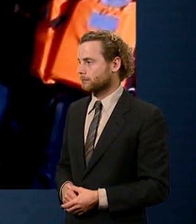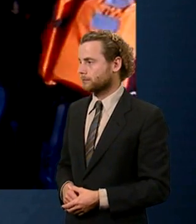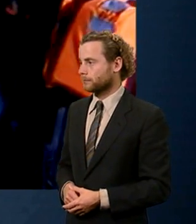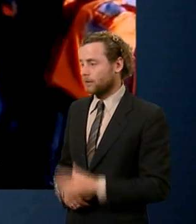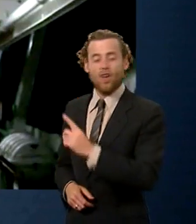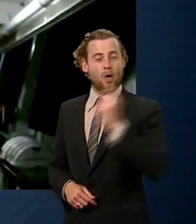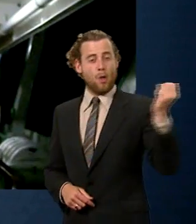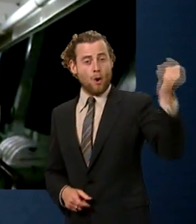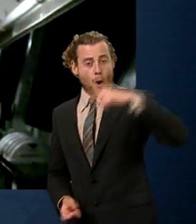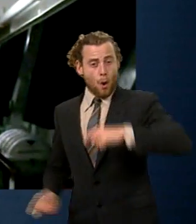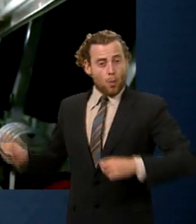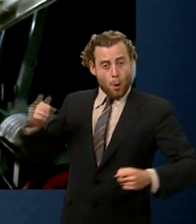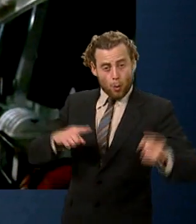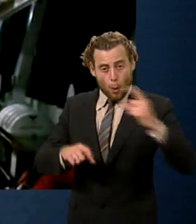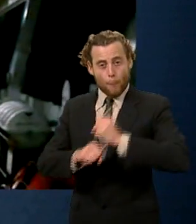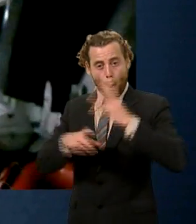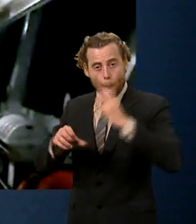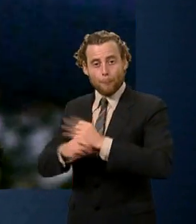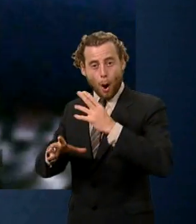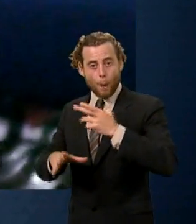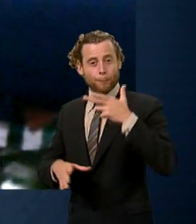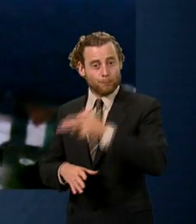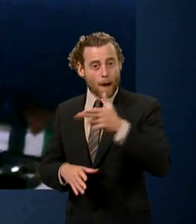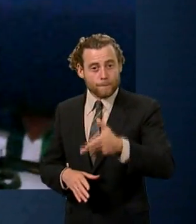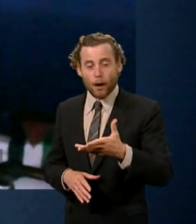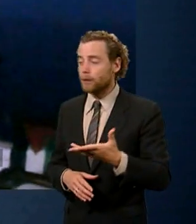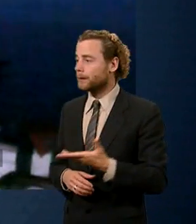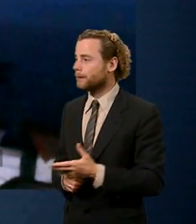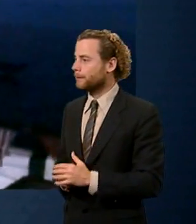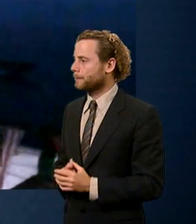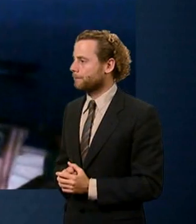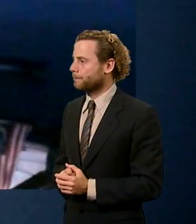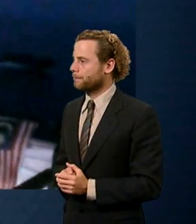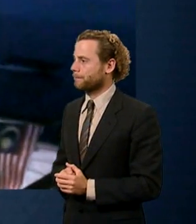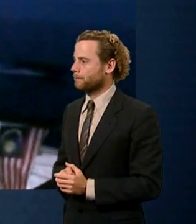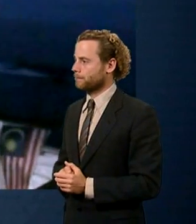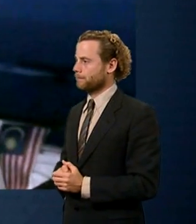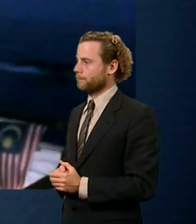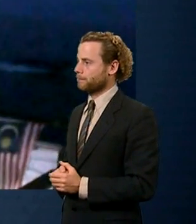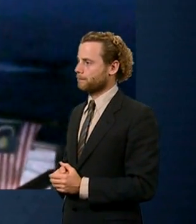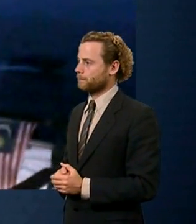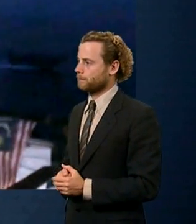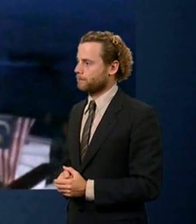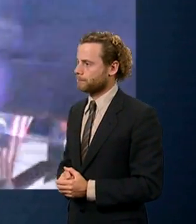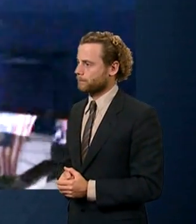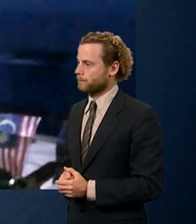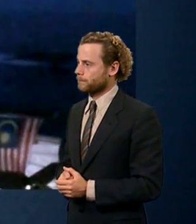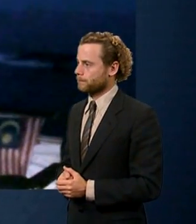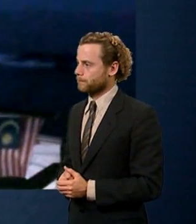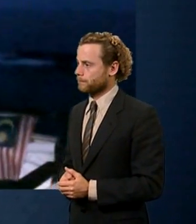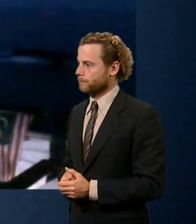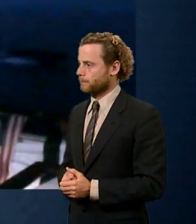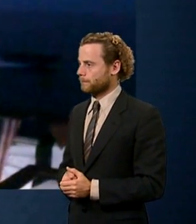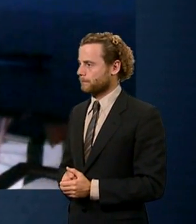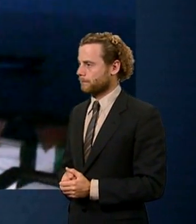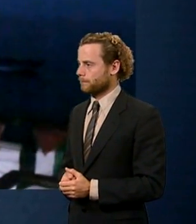Denizaltıdan çıkarma yapmaya çalışıyorlar. Biz mücadelemizi yapıyoruz. Şu anda her şeyi gördü. Yani bunlarda insanlık